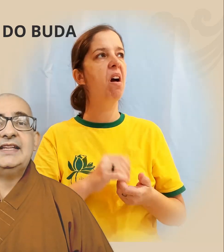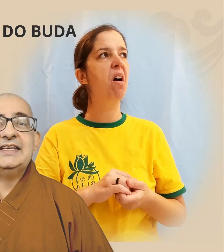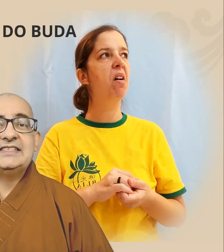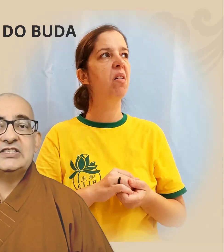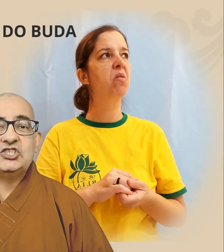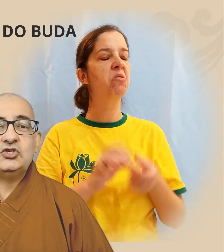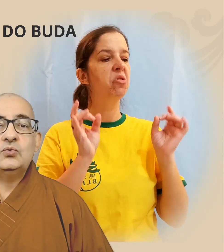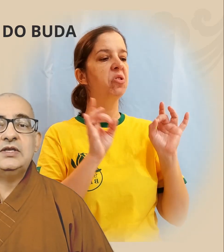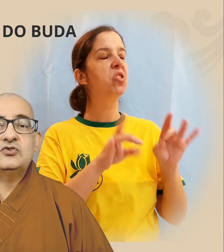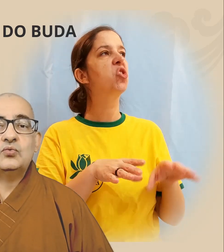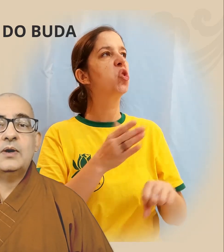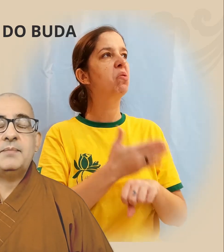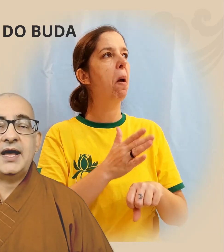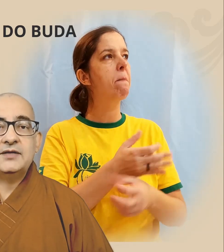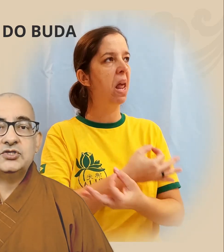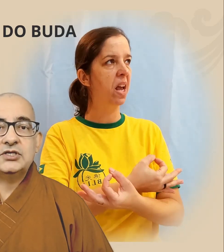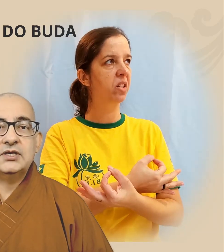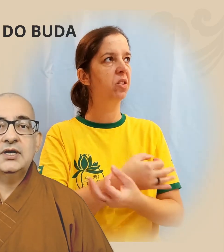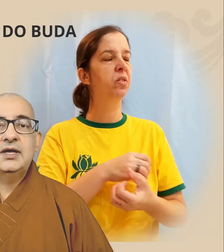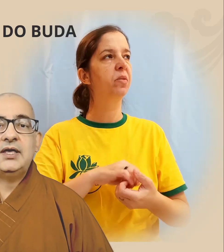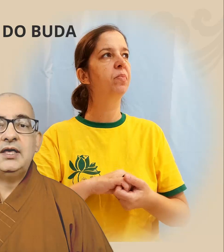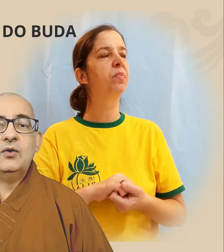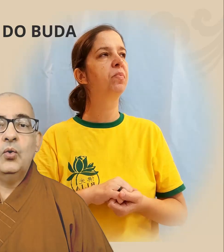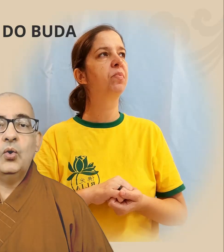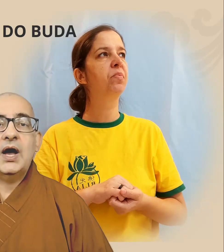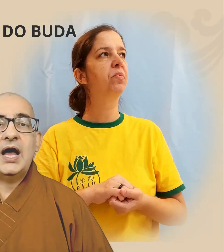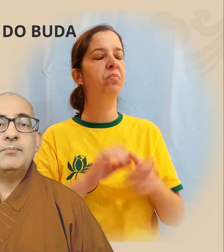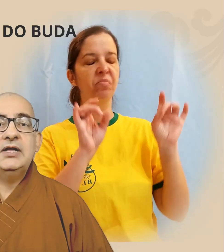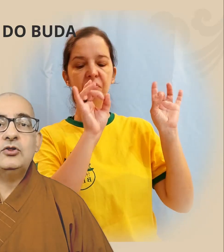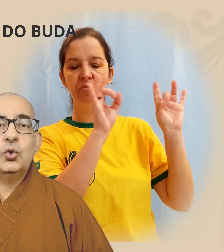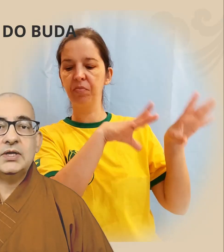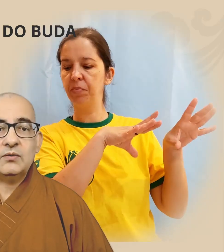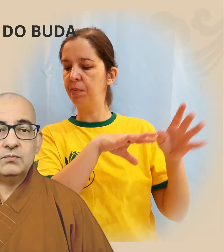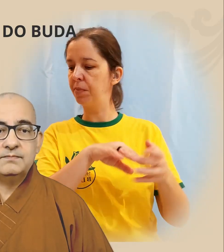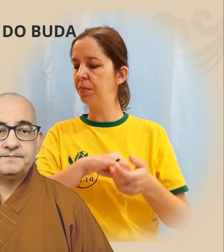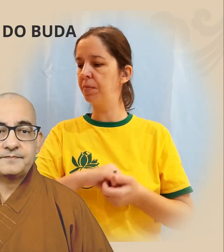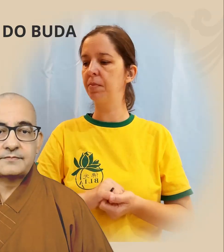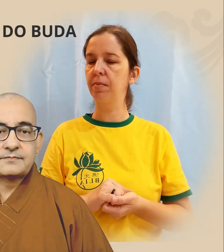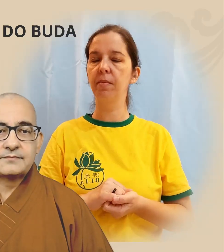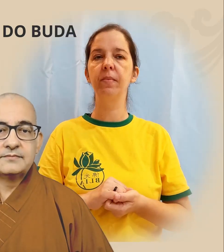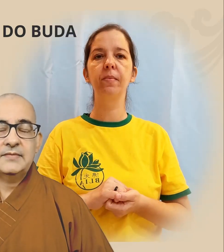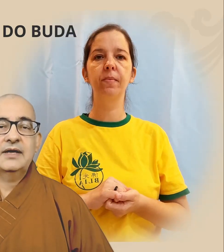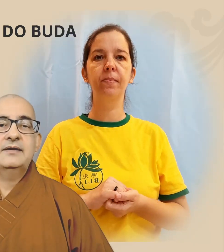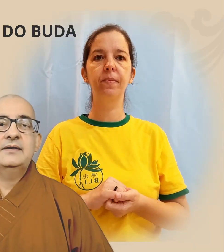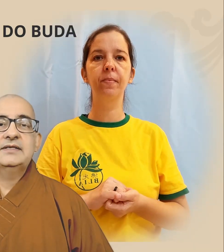que desistiu de sua prática e o abandonam.